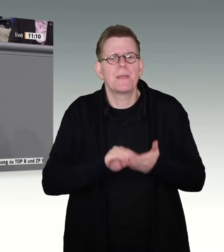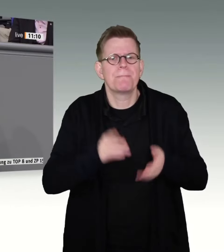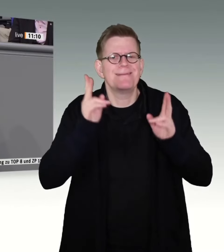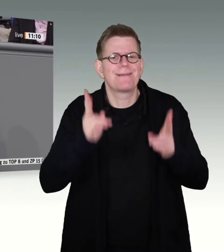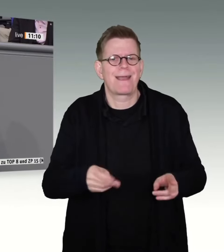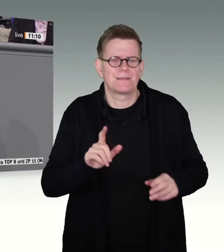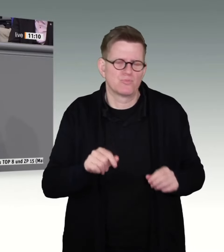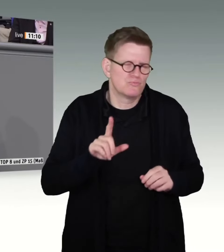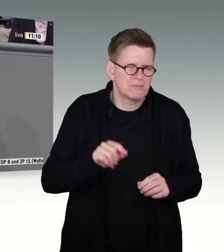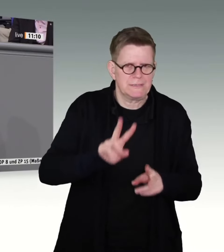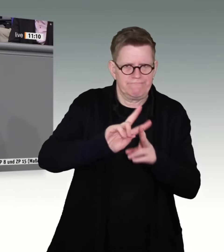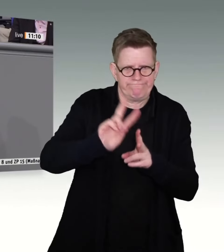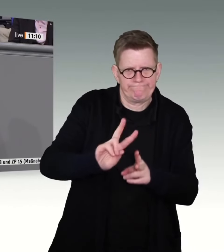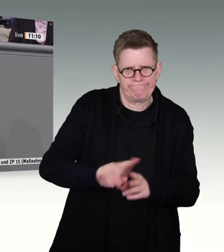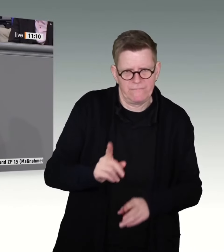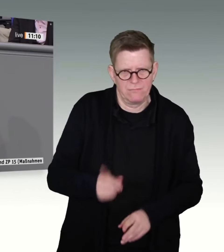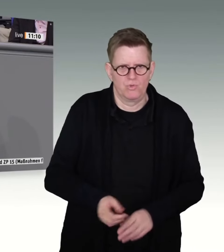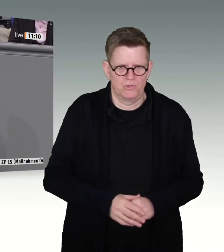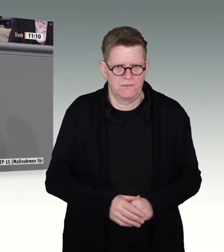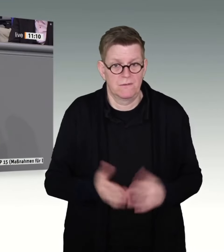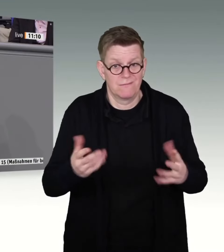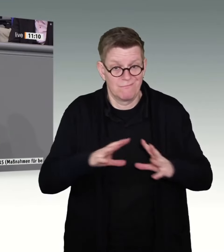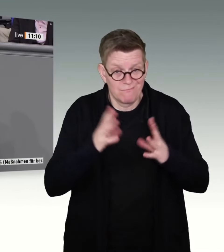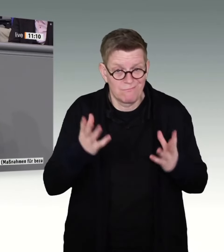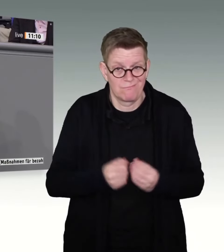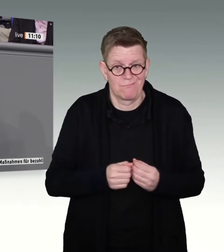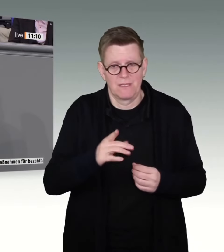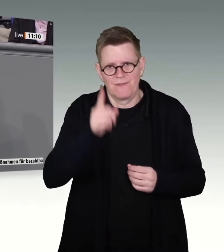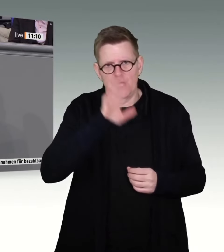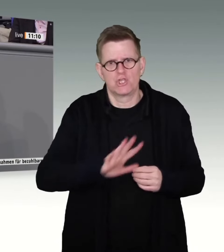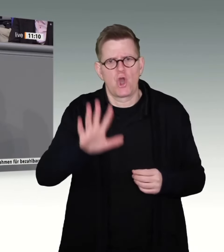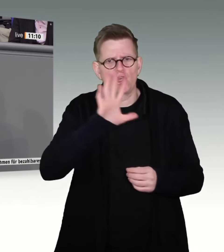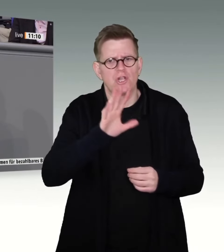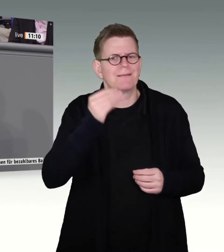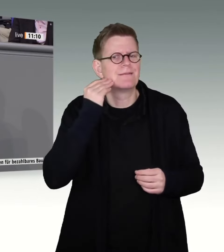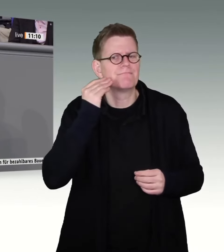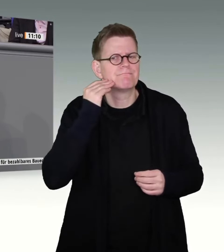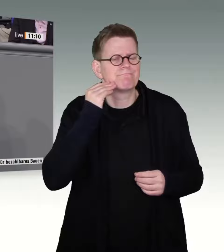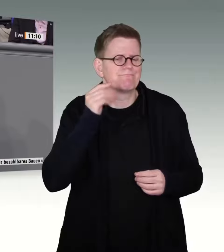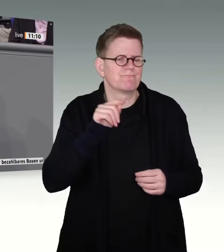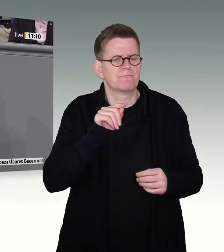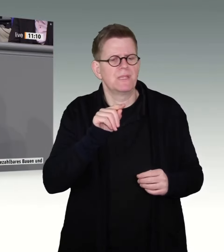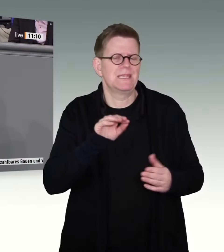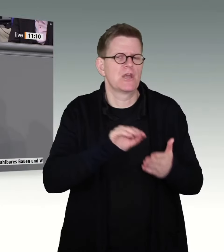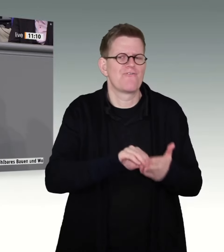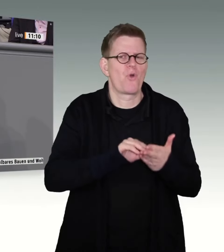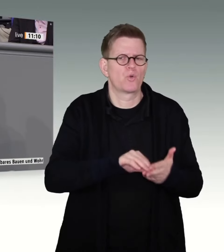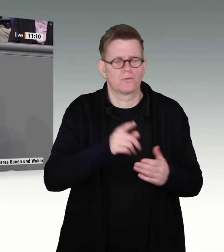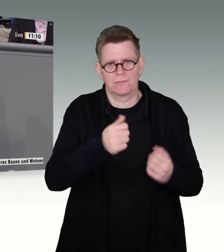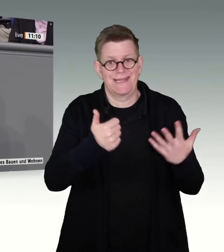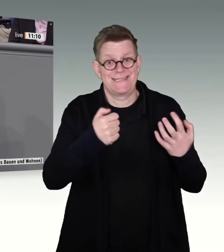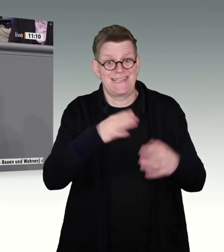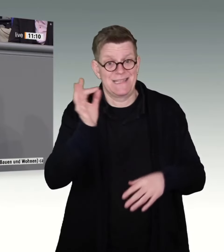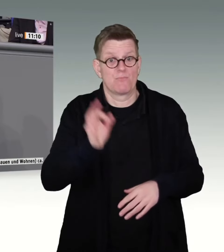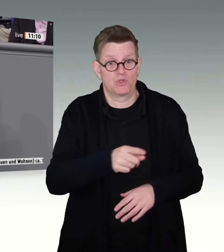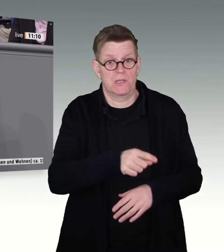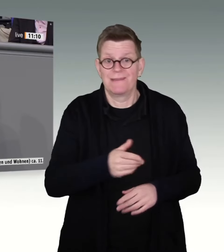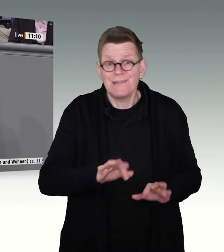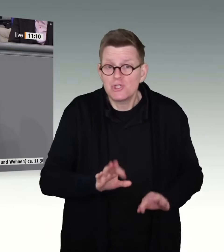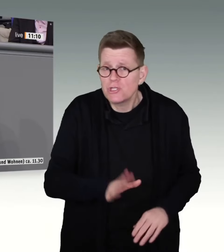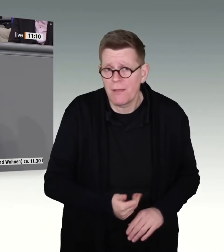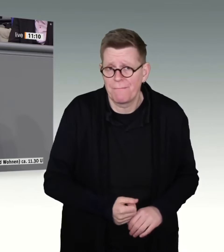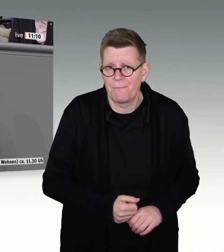tun müssen. Wir wissen, dass über 60 Prozent in Deutschland zur Miete wohnen. Das ist auch nichts Schlimmes. Wir sollten also die Debatte